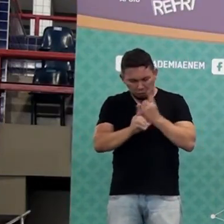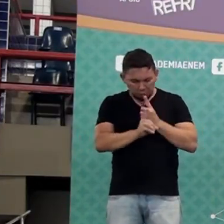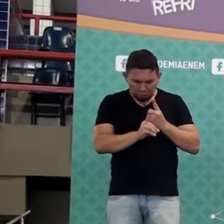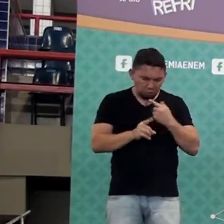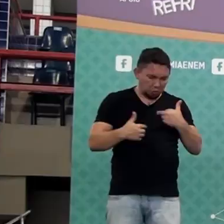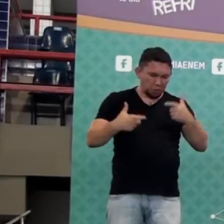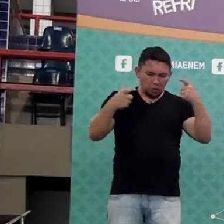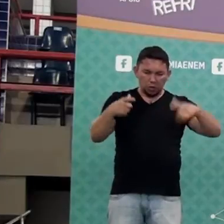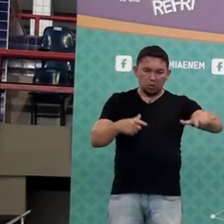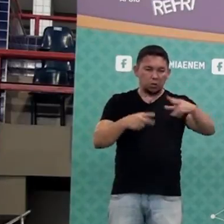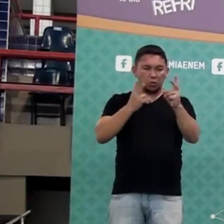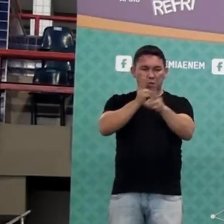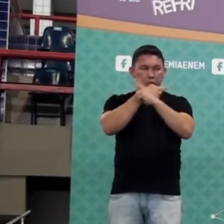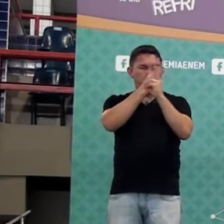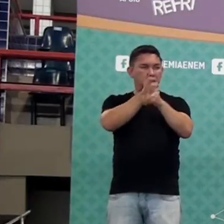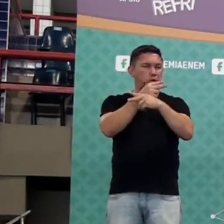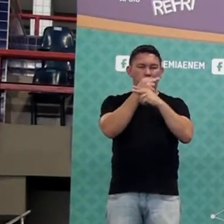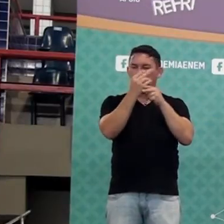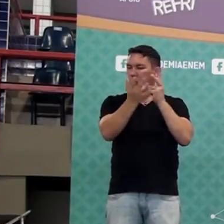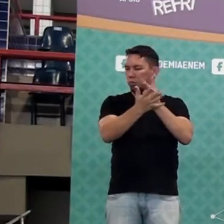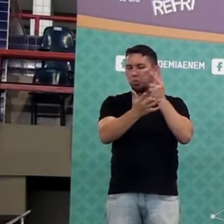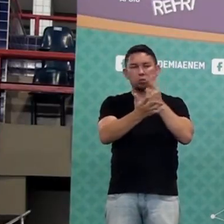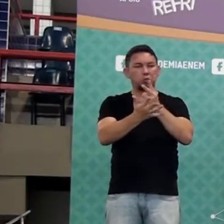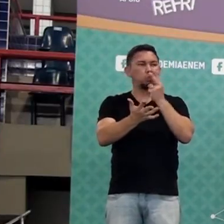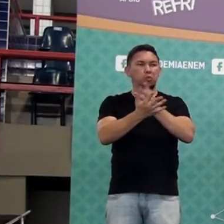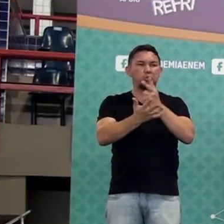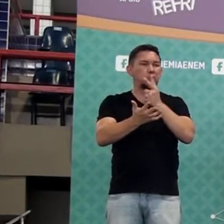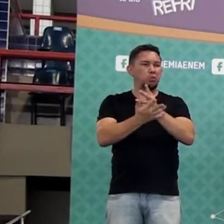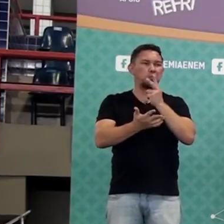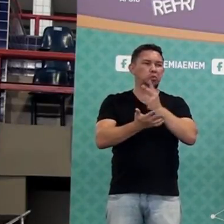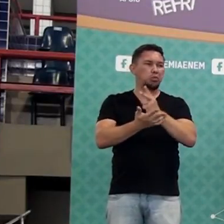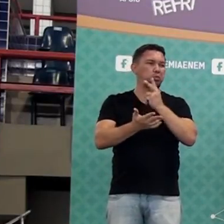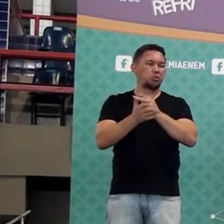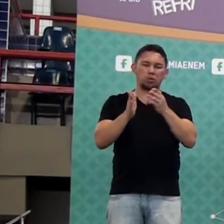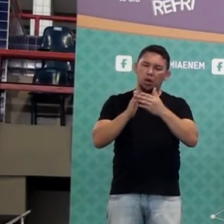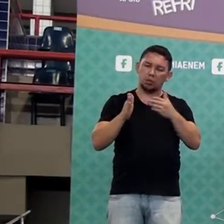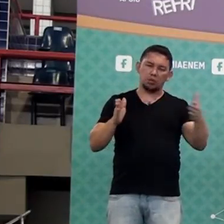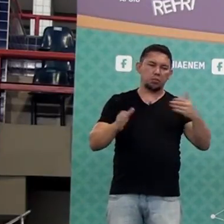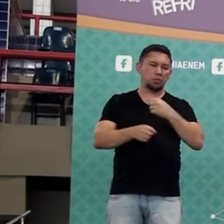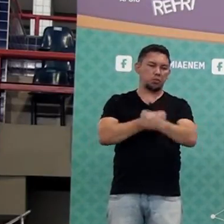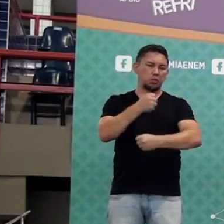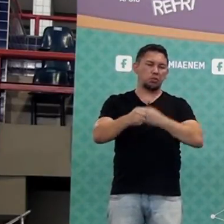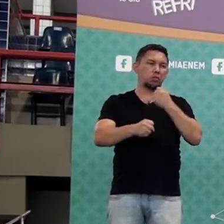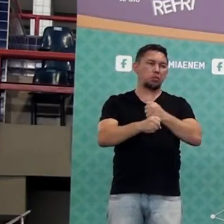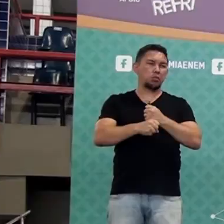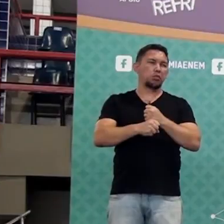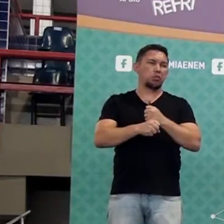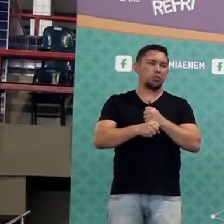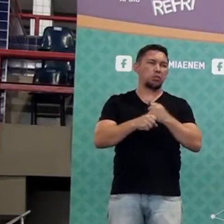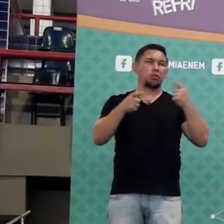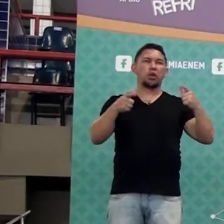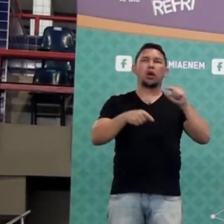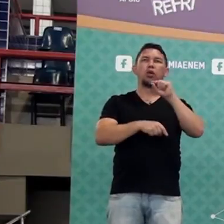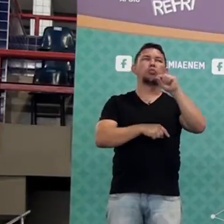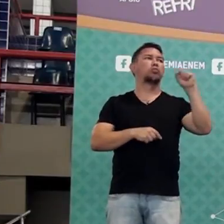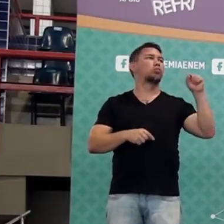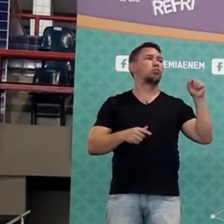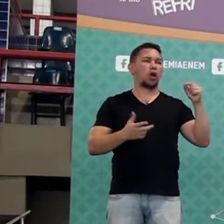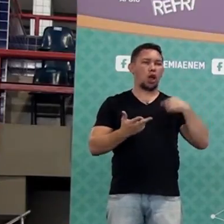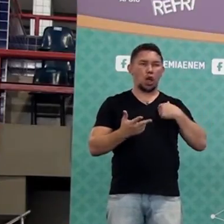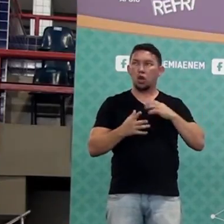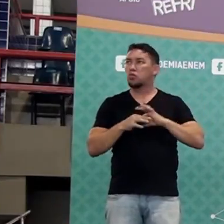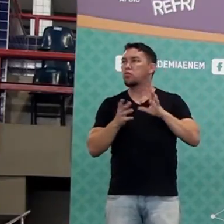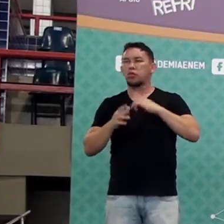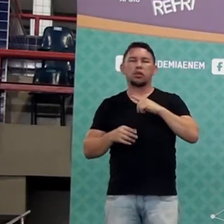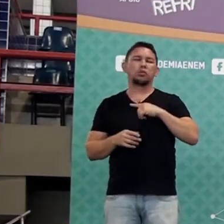para que tenha um vento em grande quantidade e que seja constante ao longo do ano. Então isso já limita a instalação